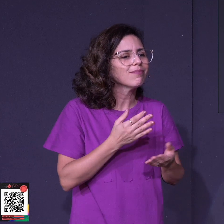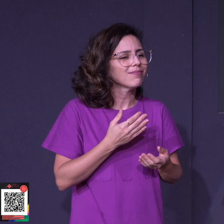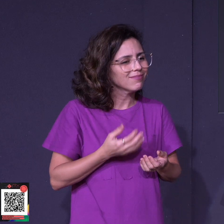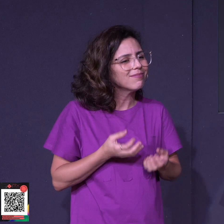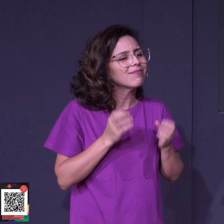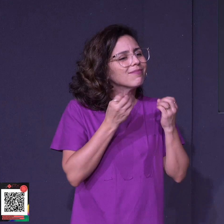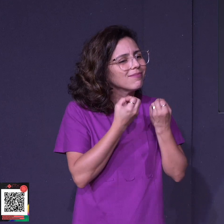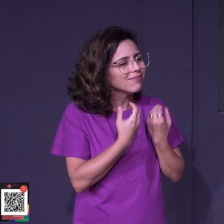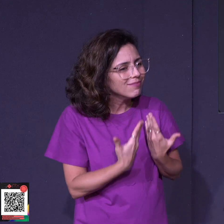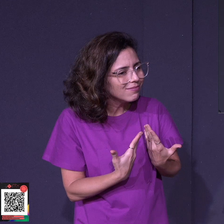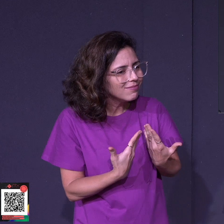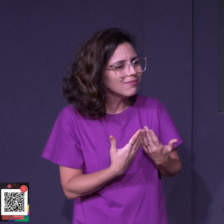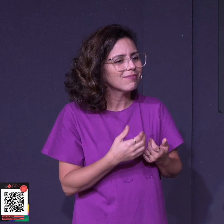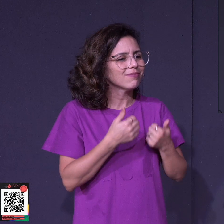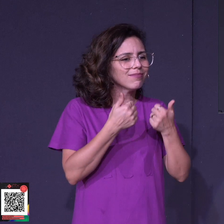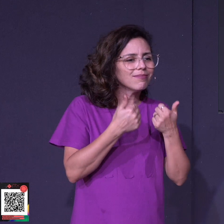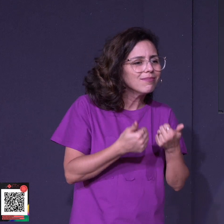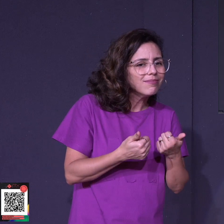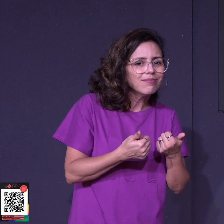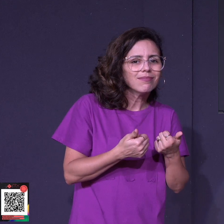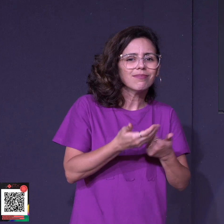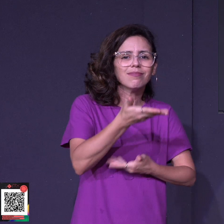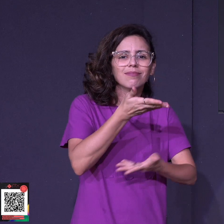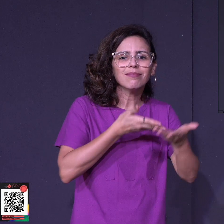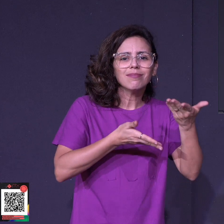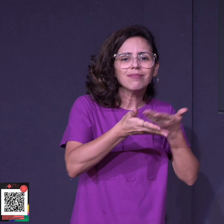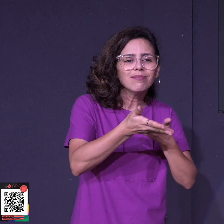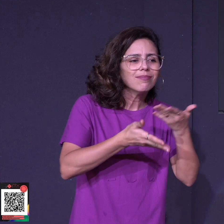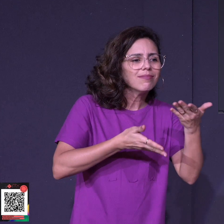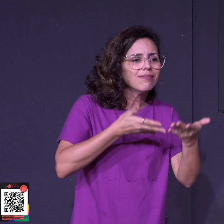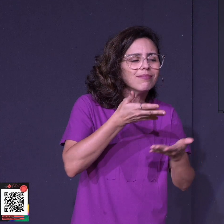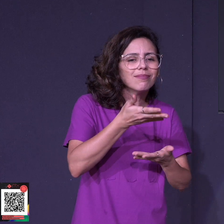A vontade de Deus é que a gente não revide,